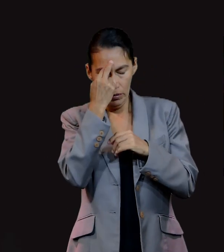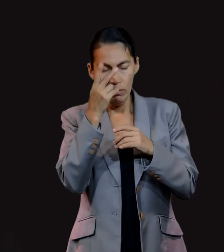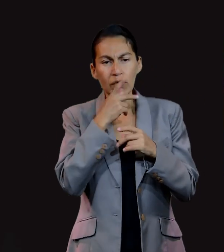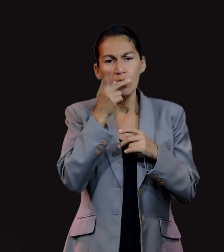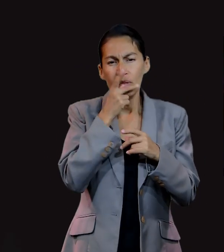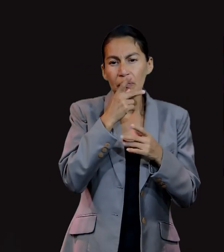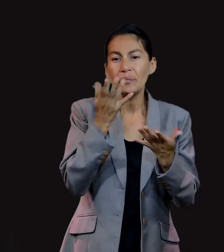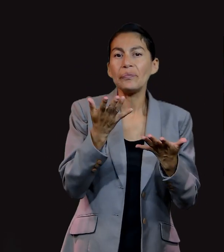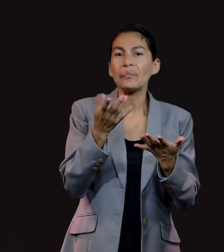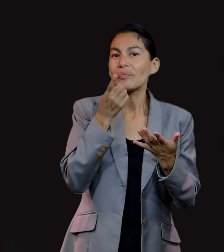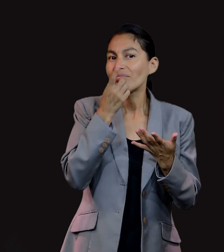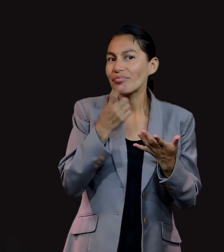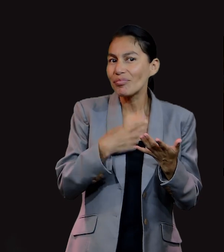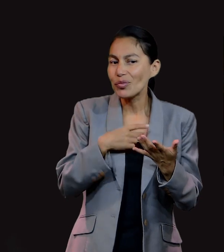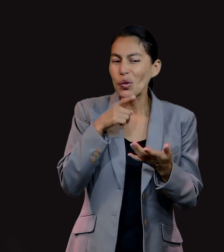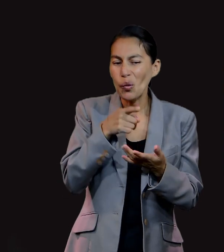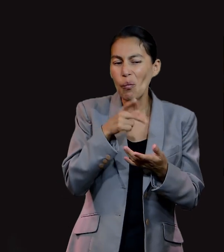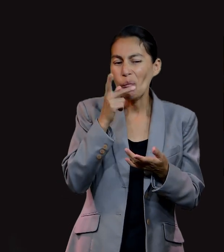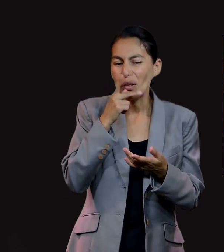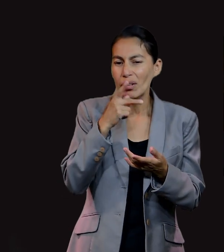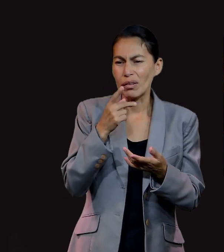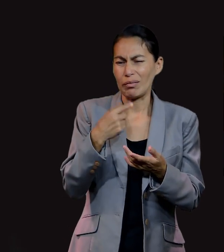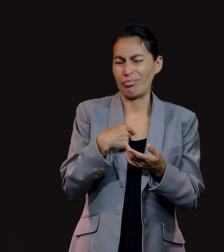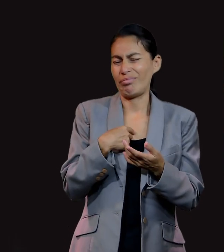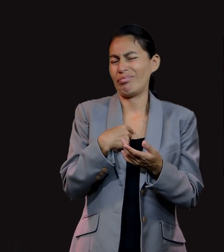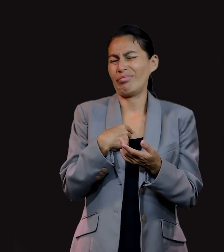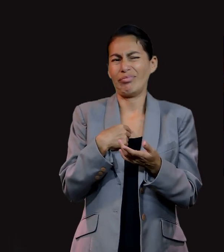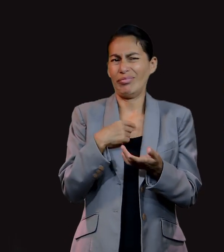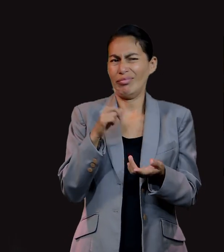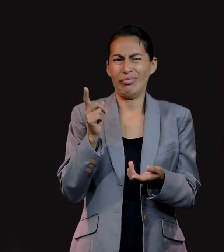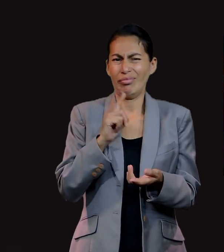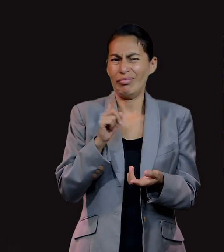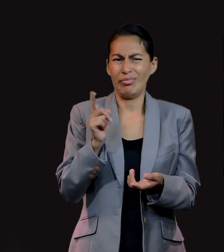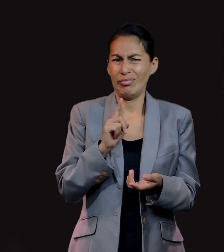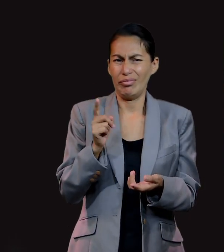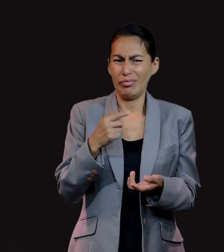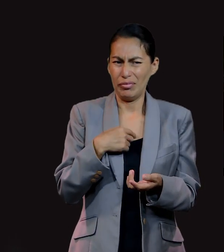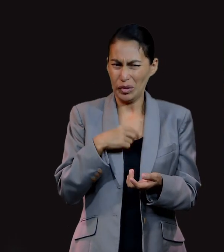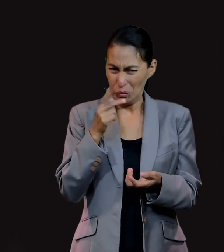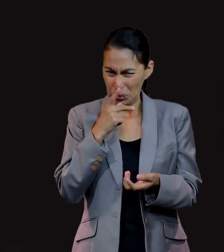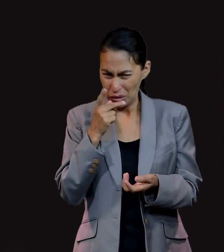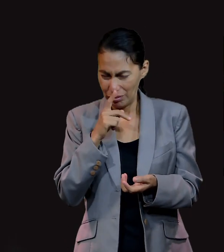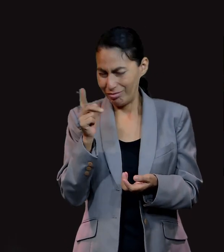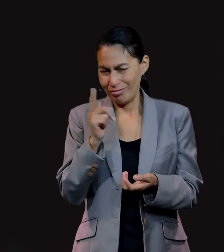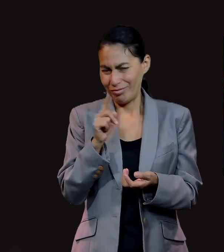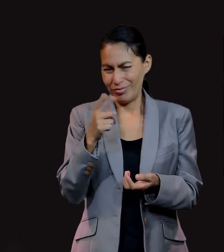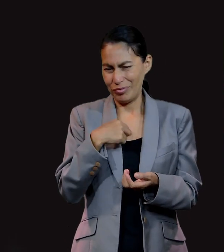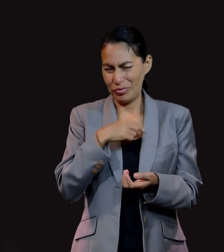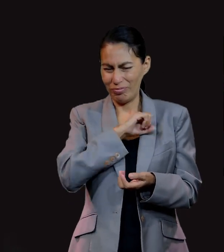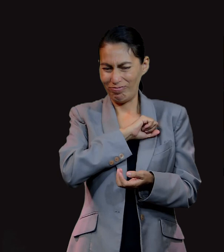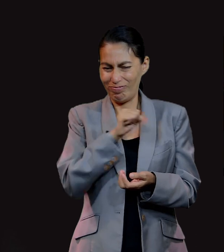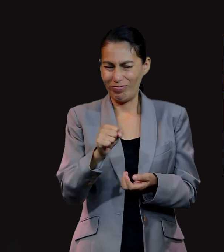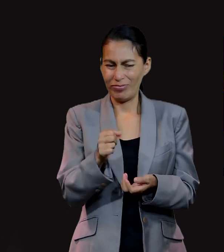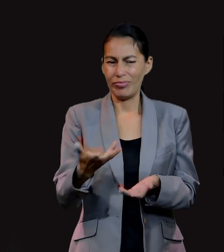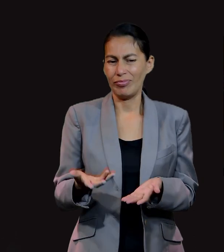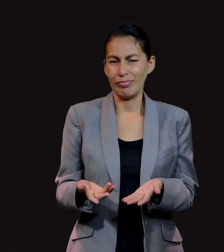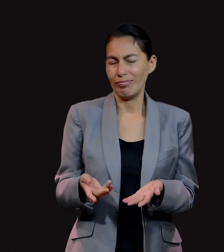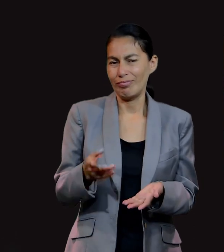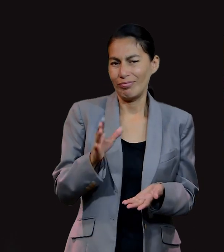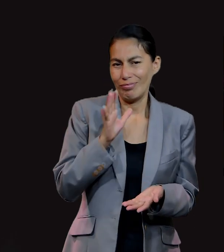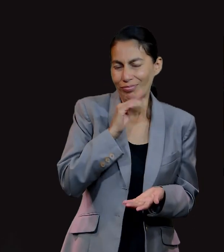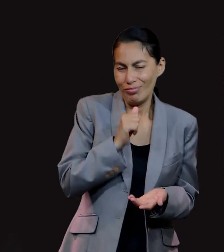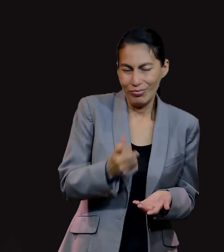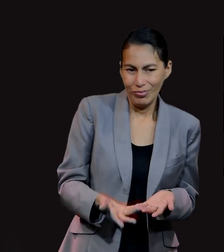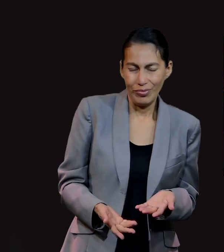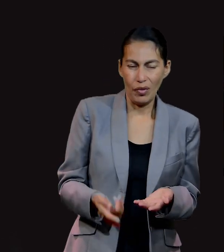recuerdo cuando el pastor un día me dijo tú vas a ser un pastor y dice no yo no puedo ser un pastor yo tengo muchos defectos